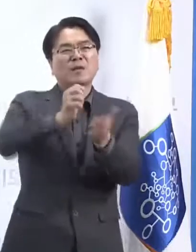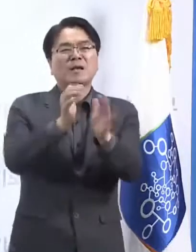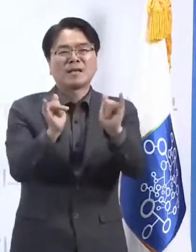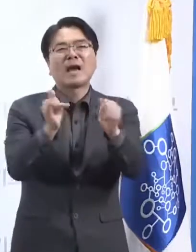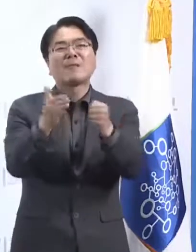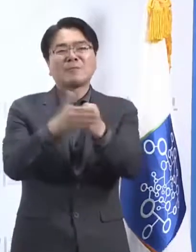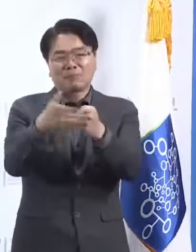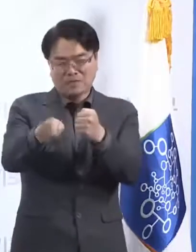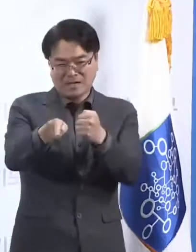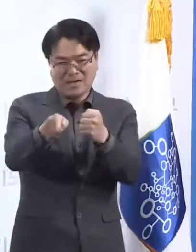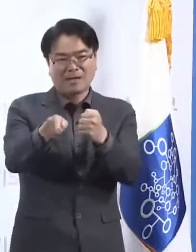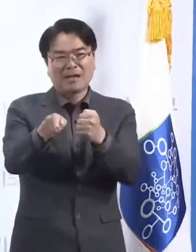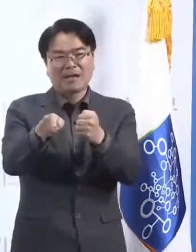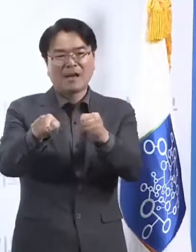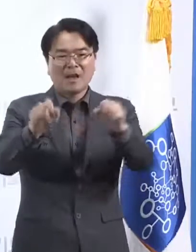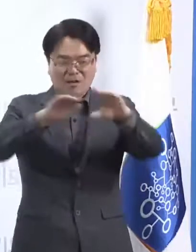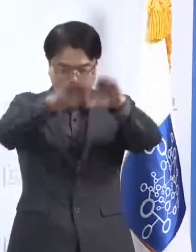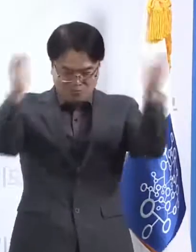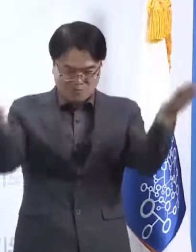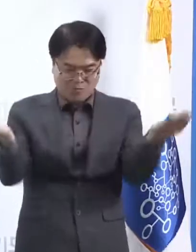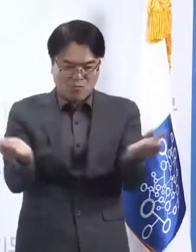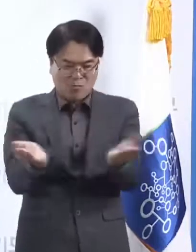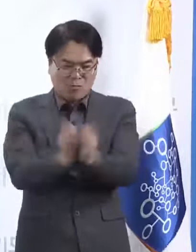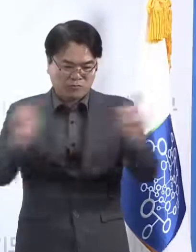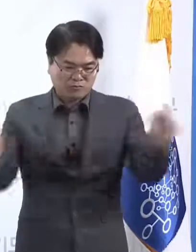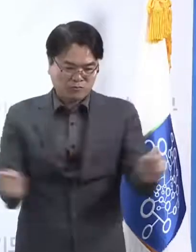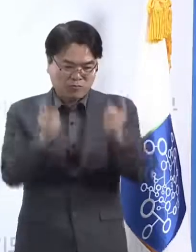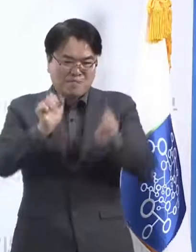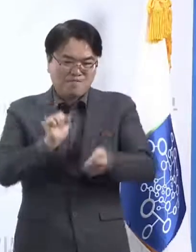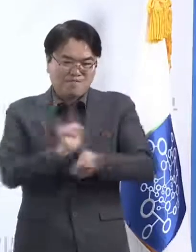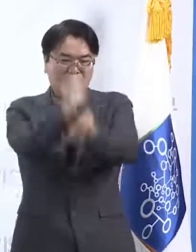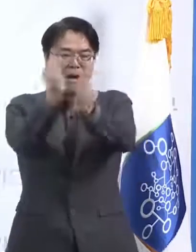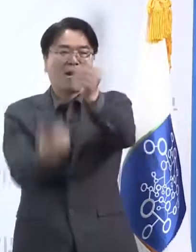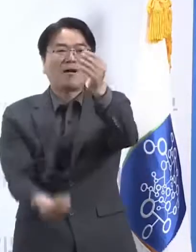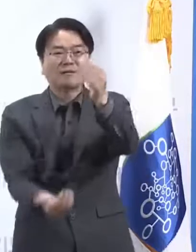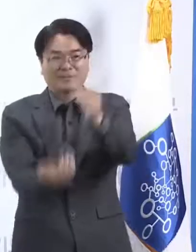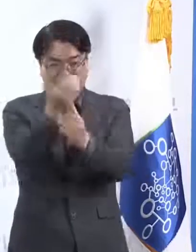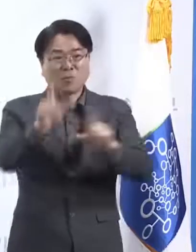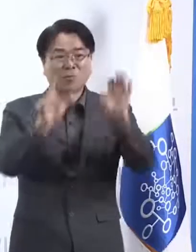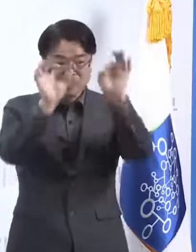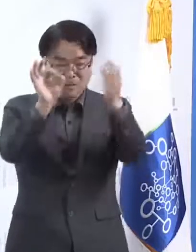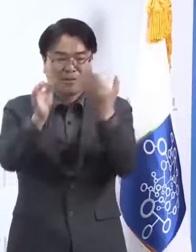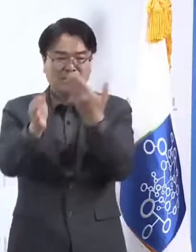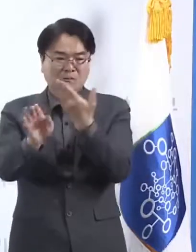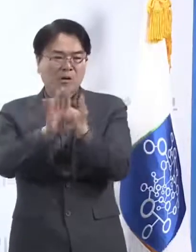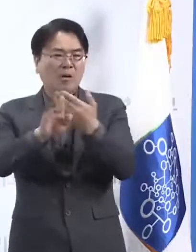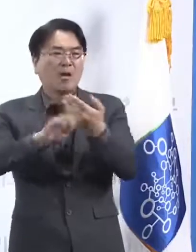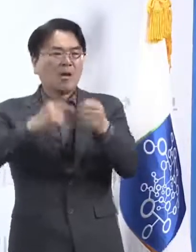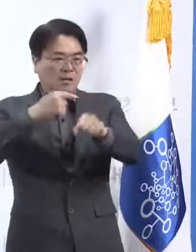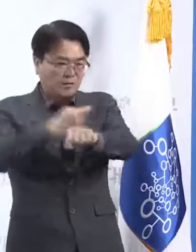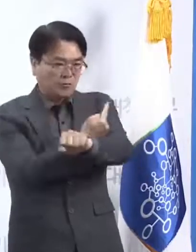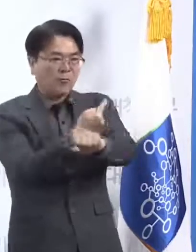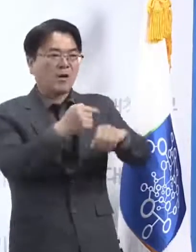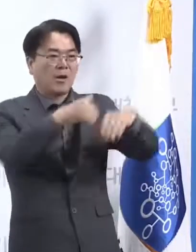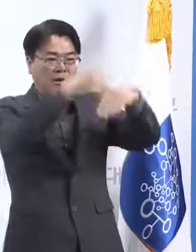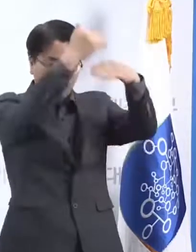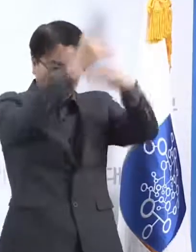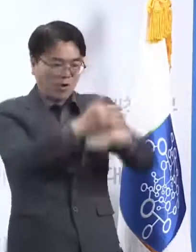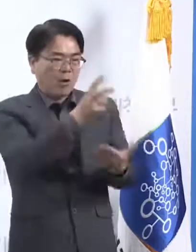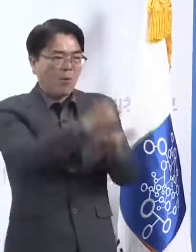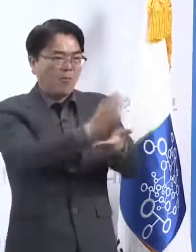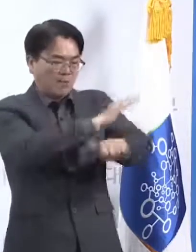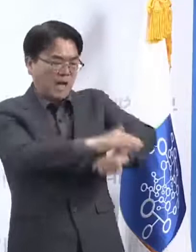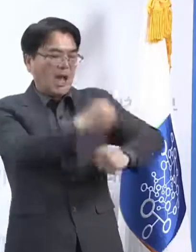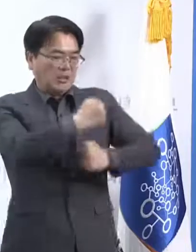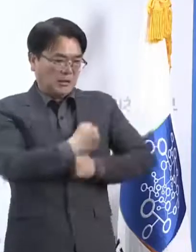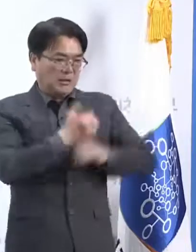집단 감염을 불러왔고 그것 때문에 결국은 이 수칙들을 잘 지키고 있는 관련 영업자들 그리고